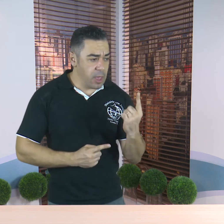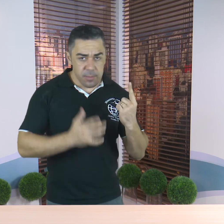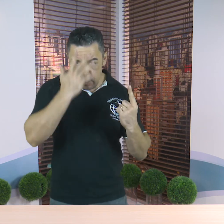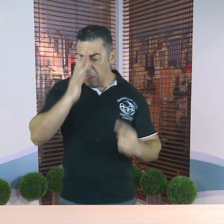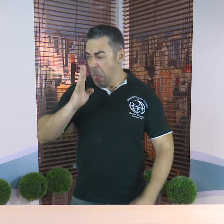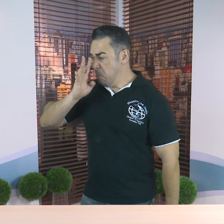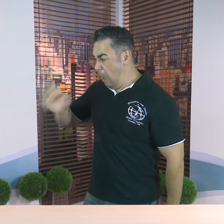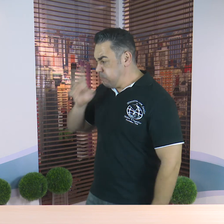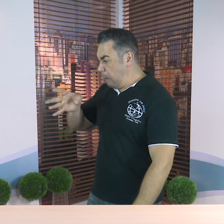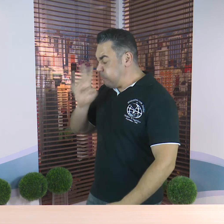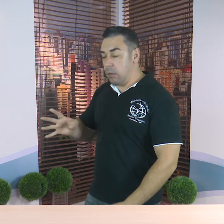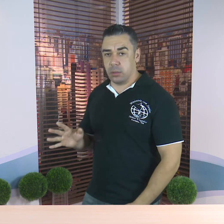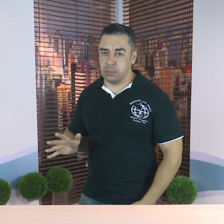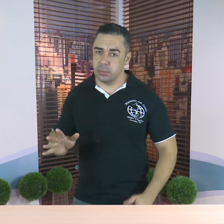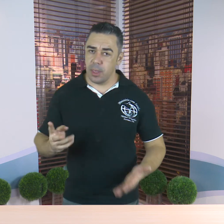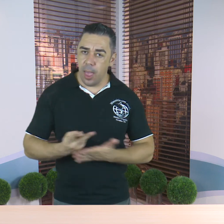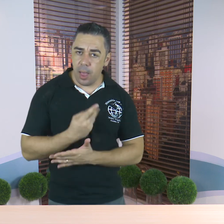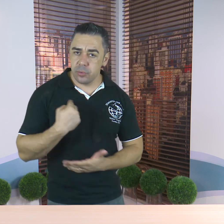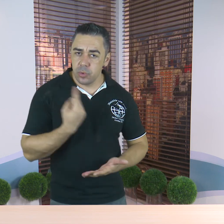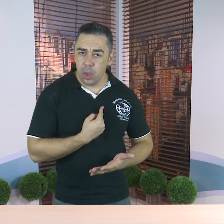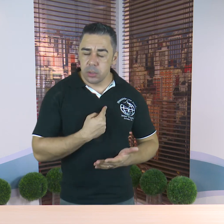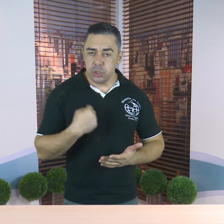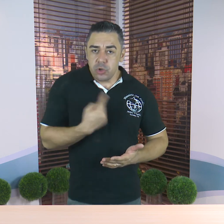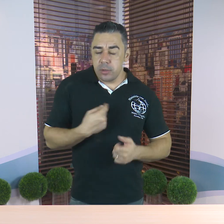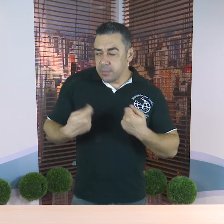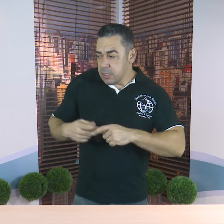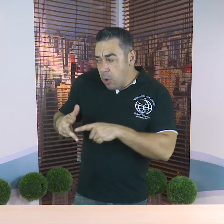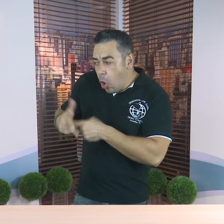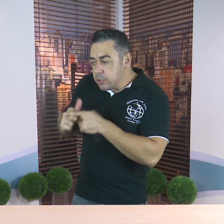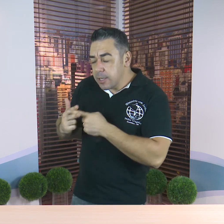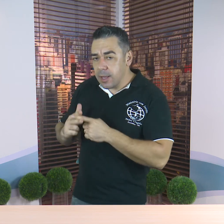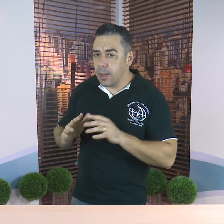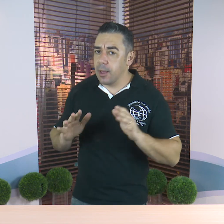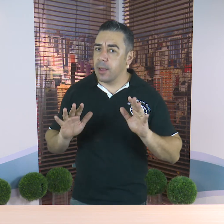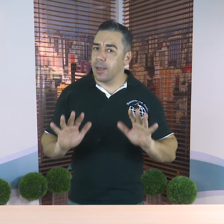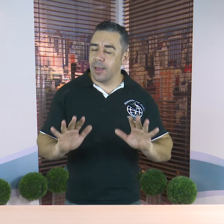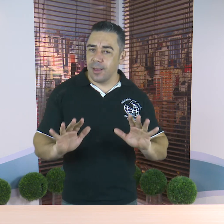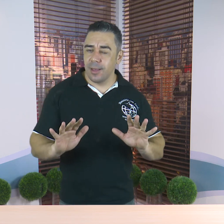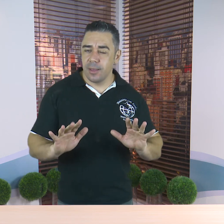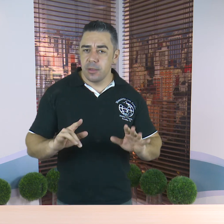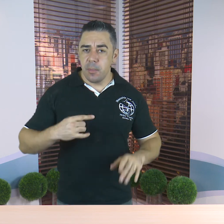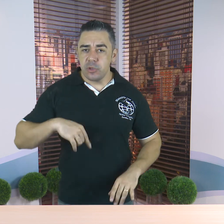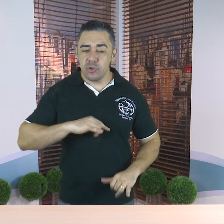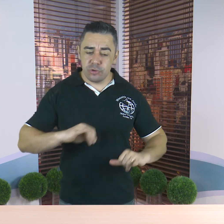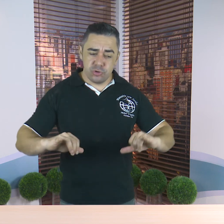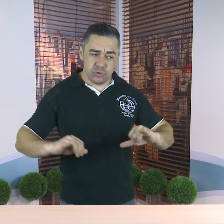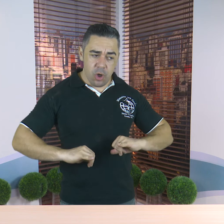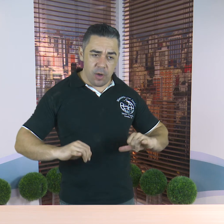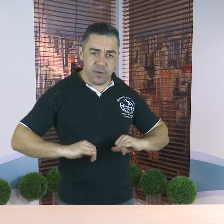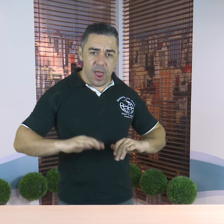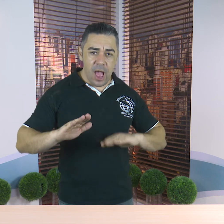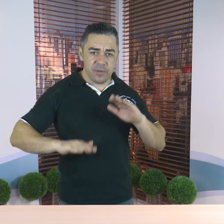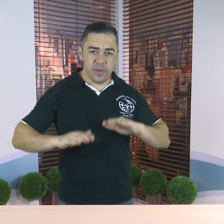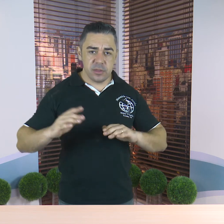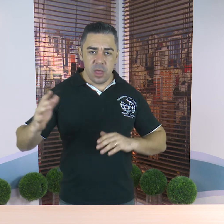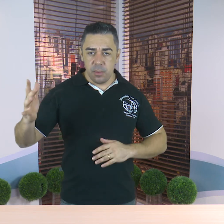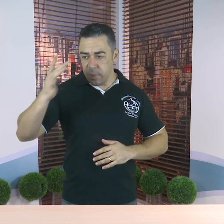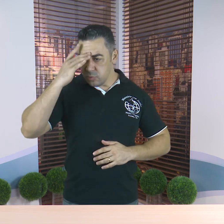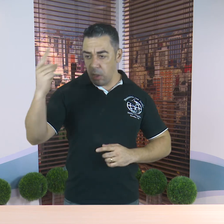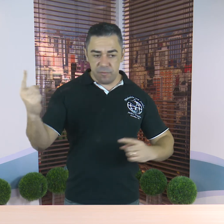errado conosco e o que devemos fazer para melhorar. Os que sofrem atraem os que consertam,